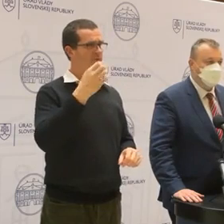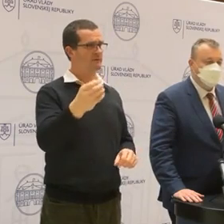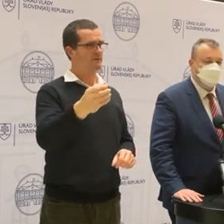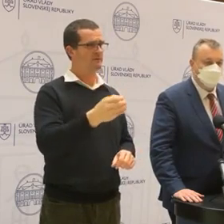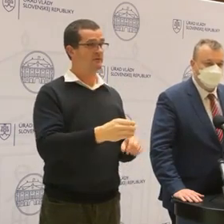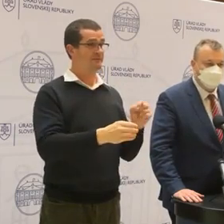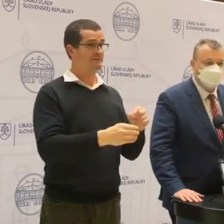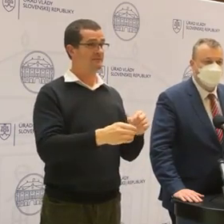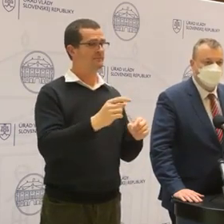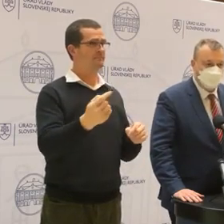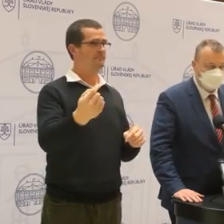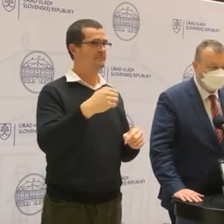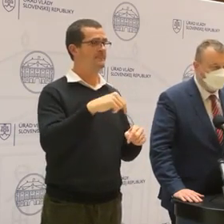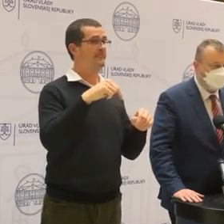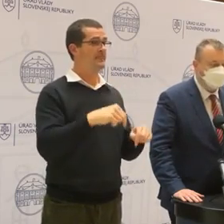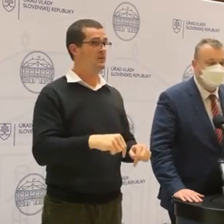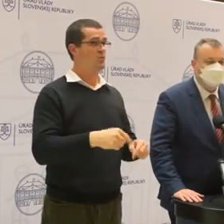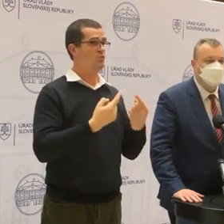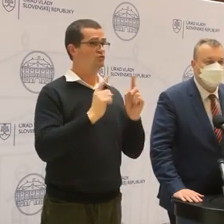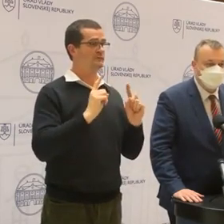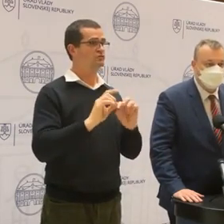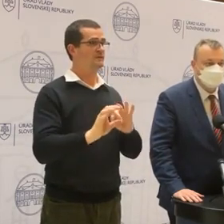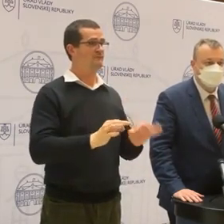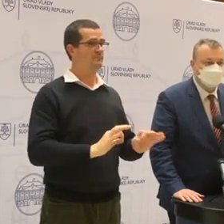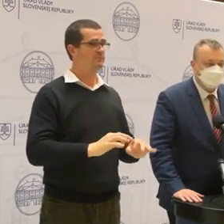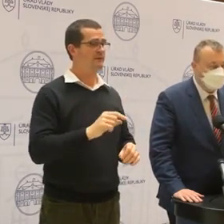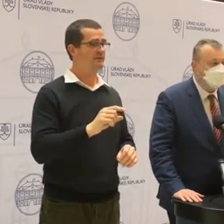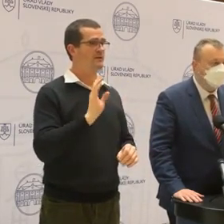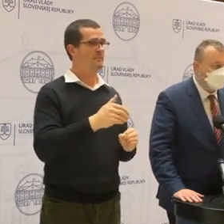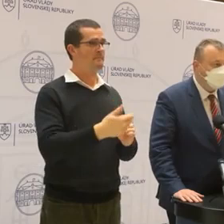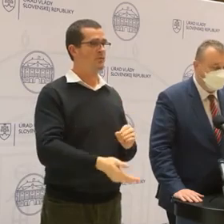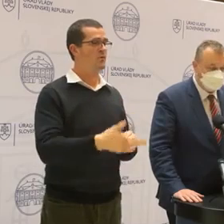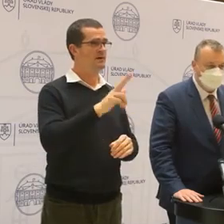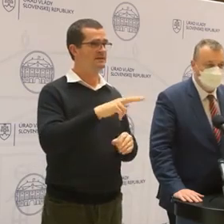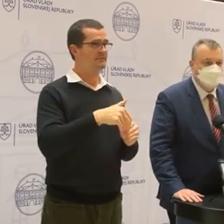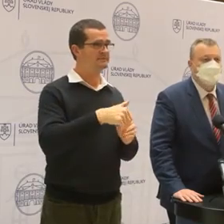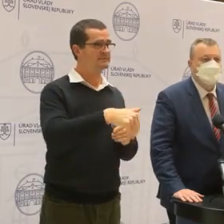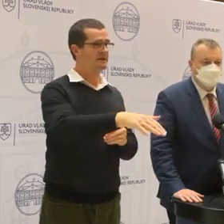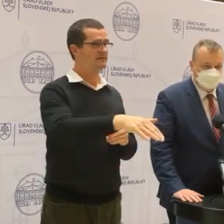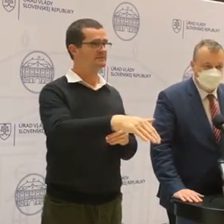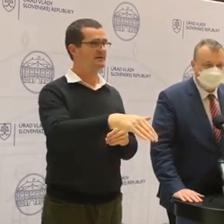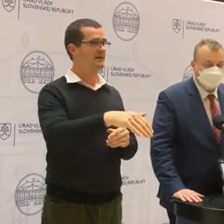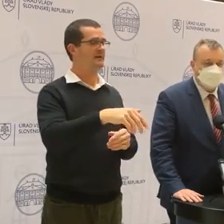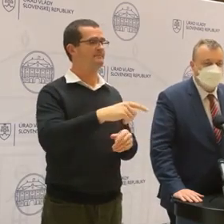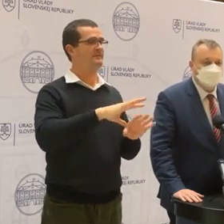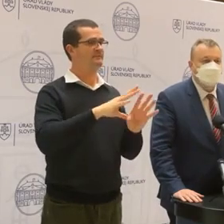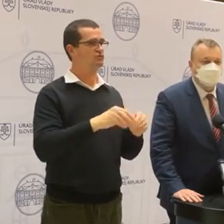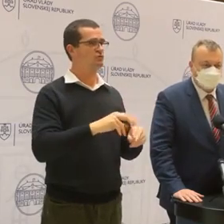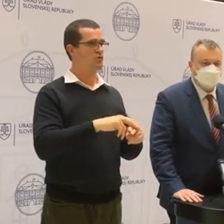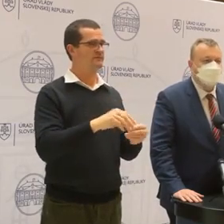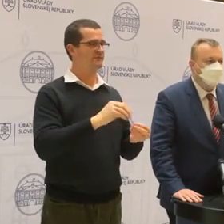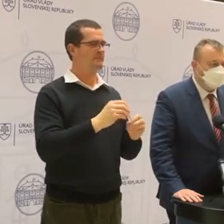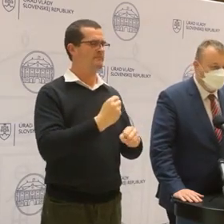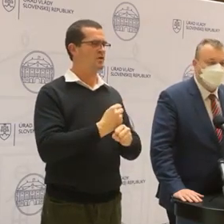človeka, aby ten človek mohol prísť a až tu na území Slovenska si vybaviť vlastne v priebehu 3 mesiacov, všetky ostatné